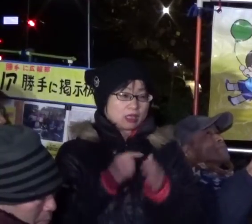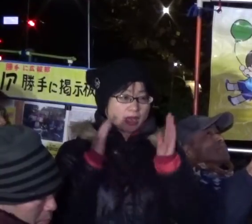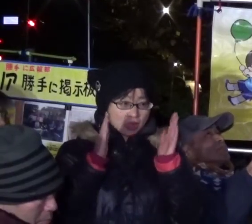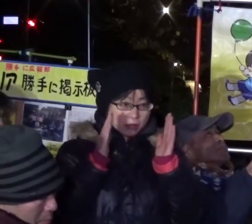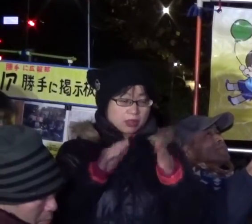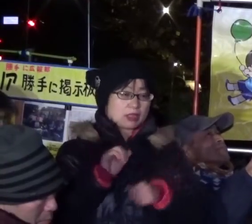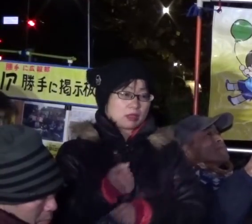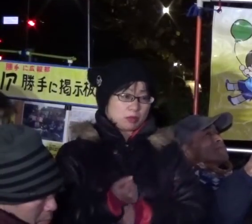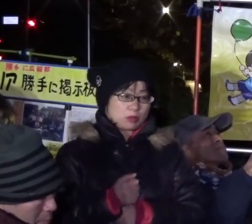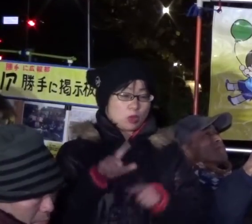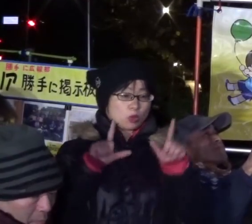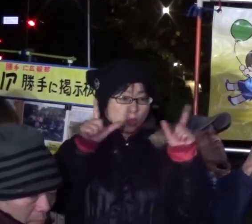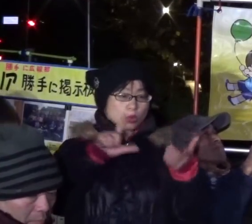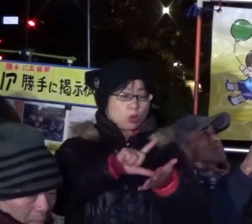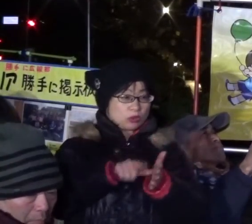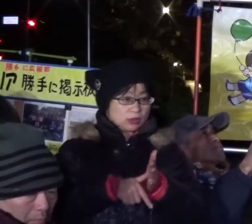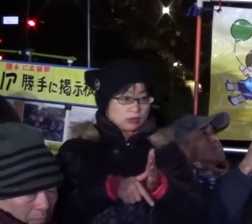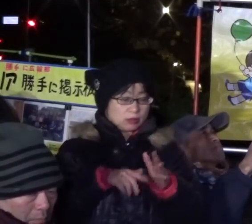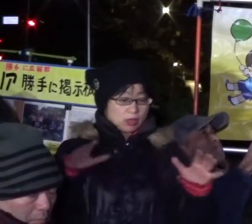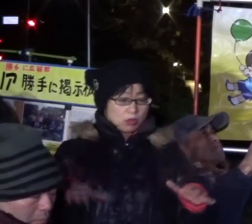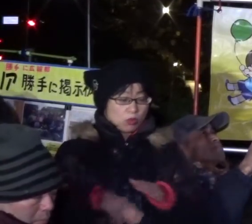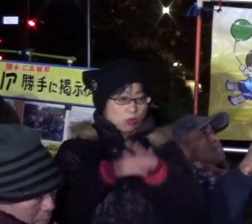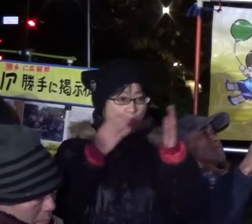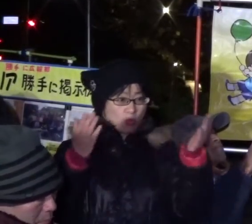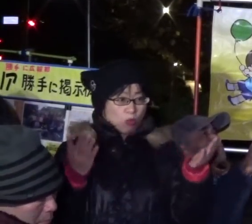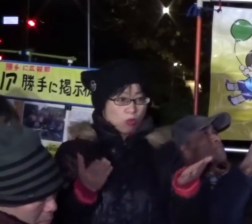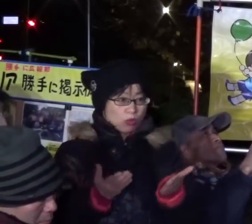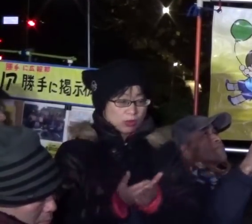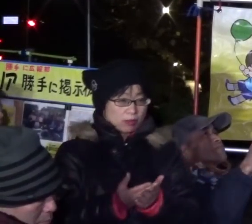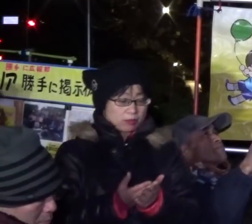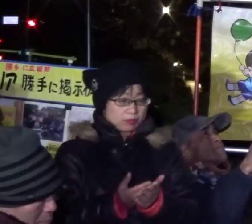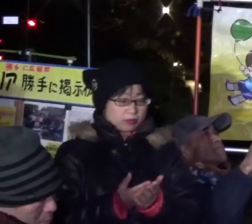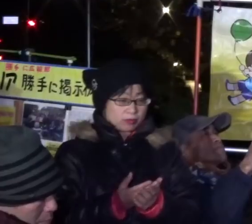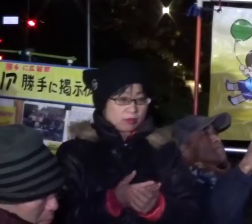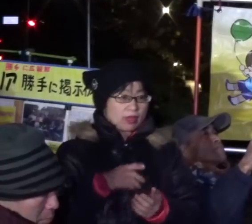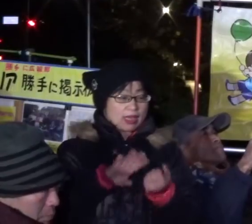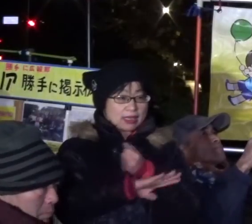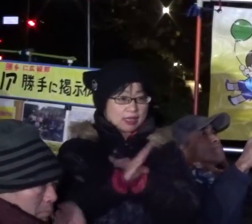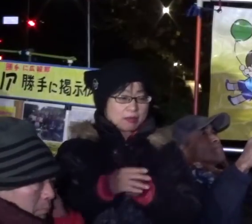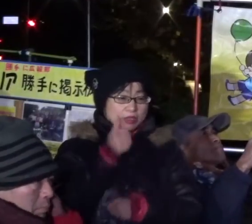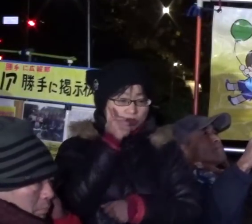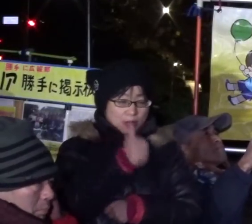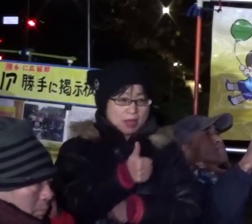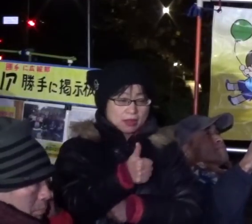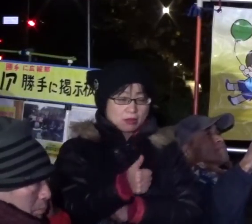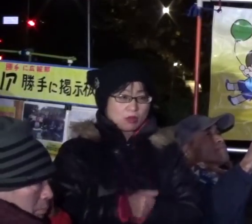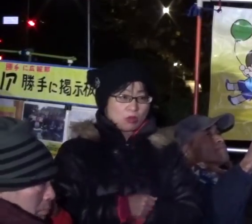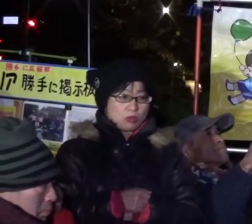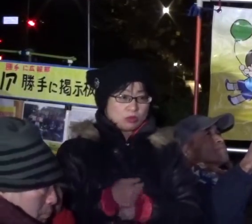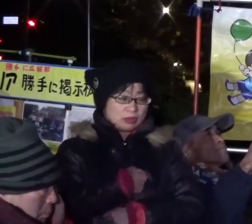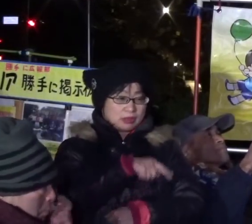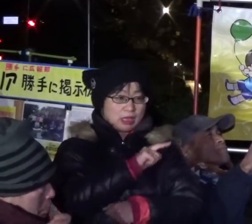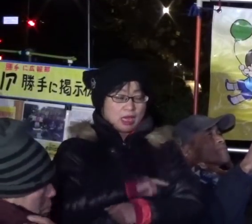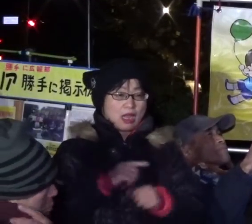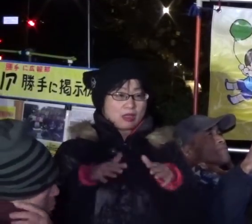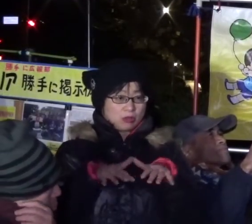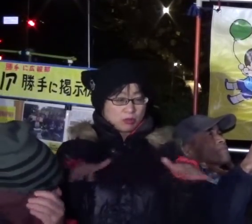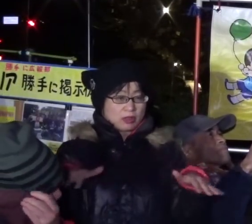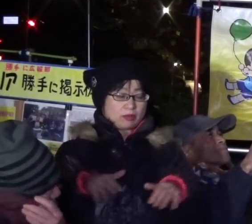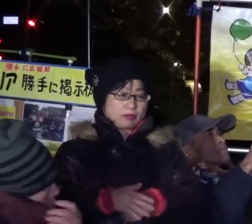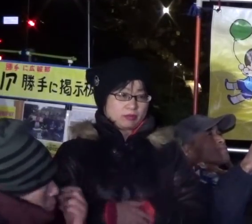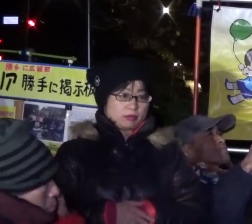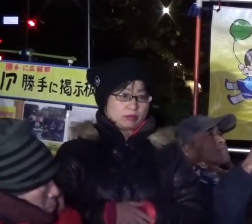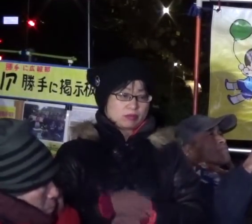の東京圏で大きな塊の東海原発脳ができた、とっても期待してる、希望を持ってるとおっしゃいました